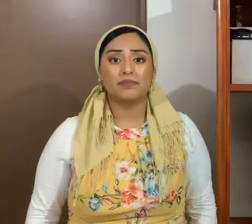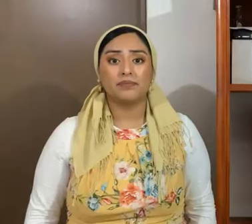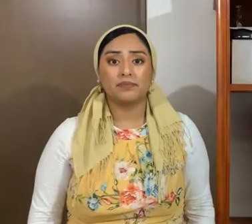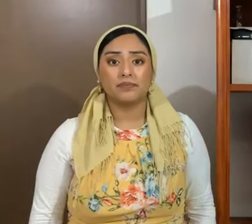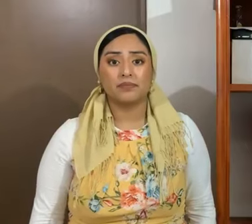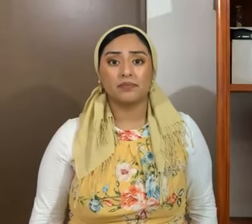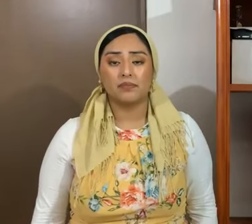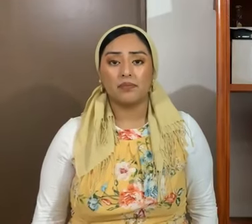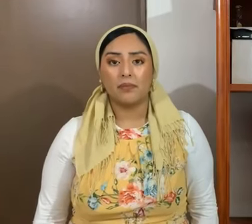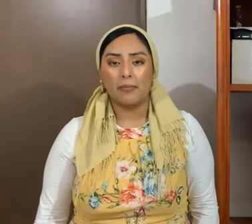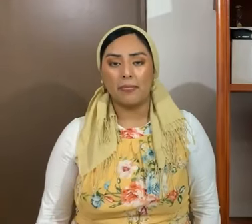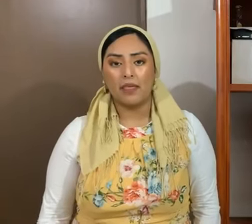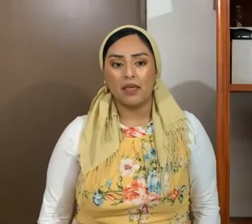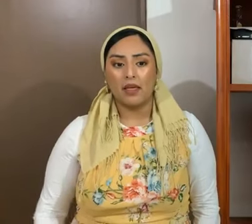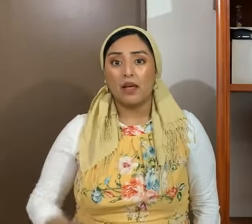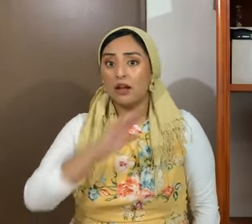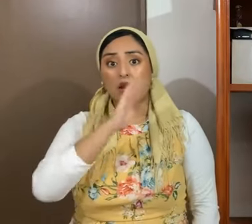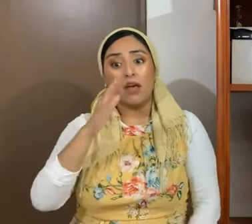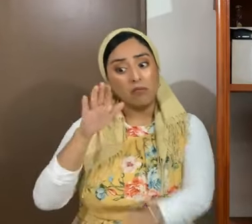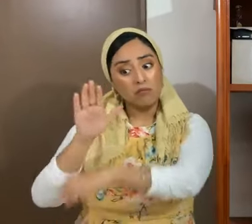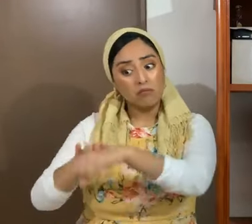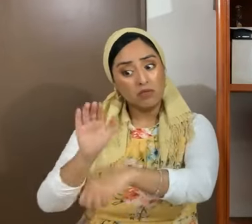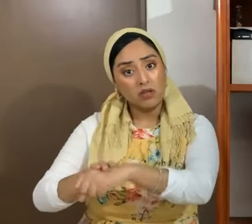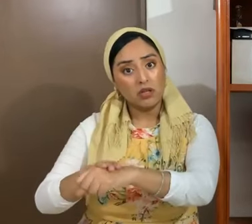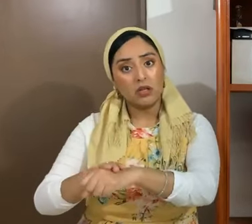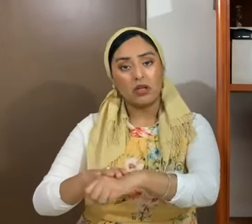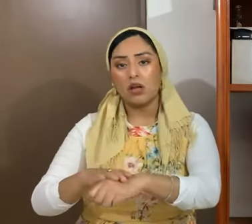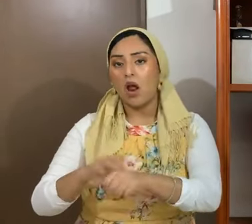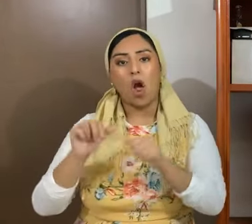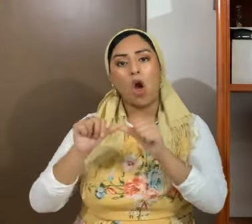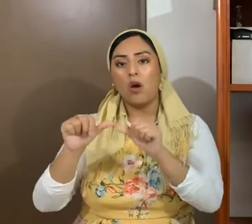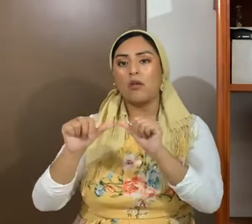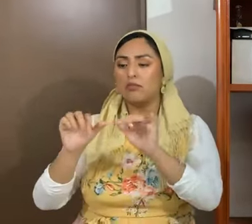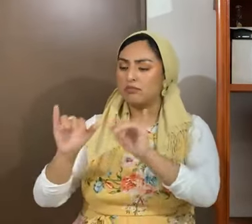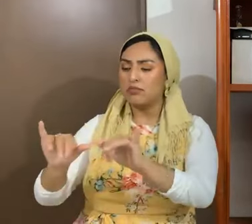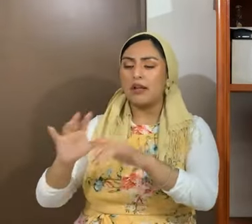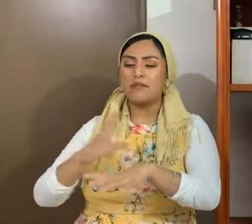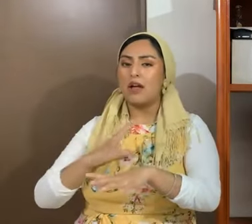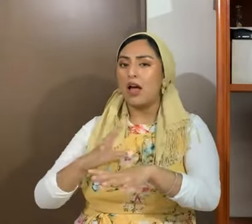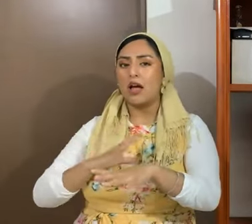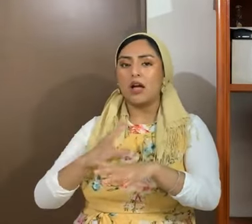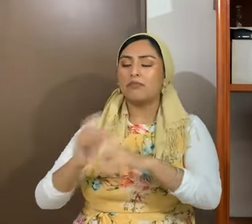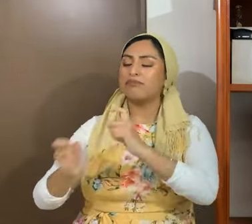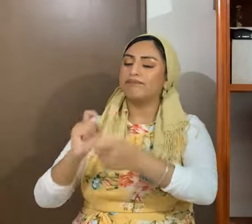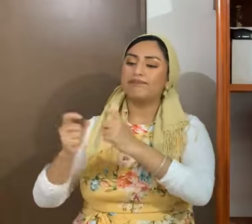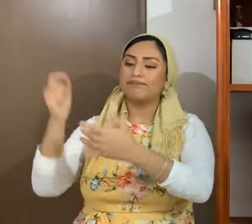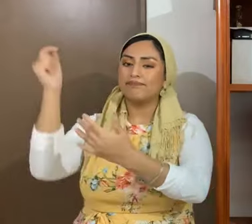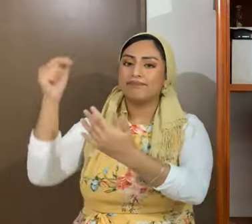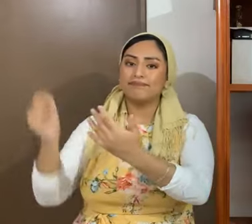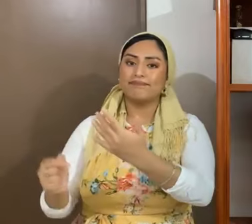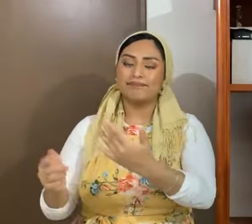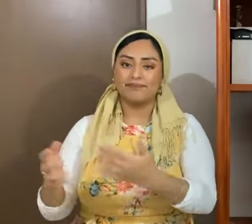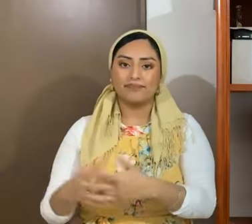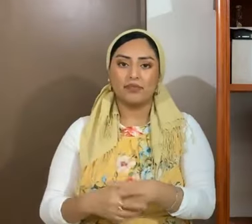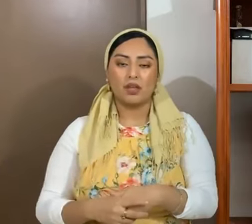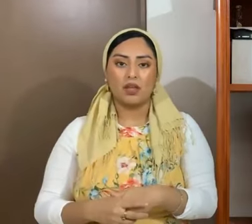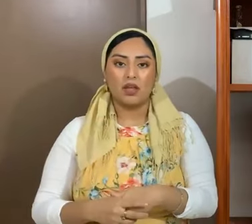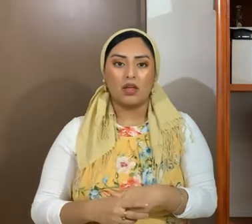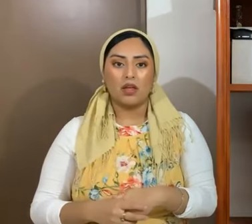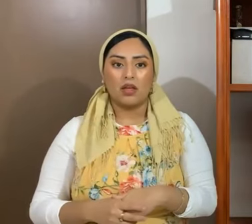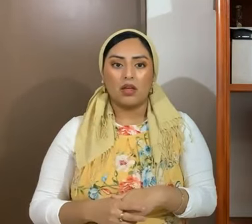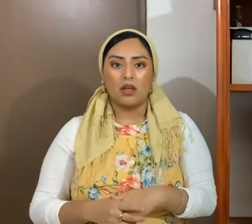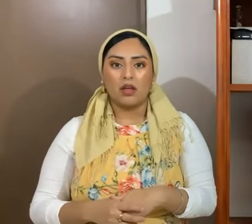nunca lo afligió, él nunca le puso disciplina, lo mantuvo siempre cumpliéndole muchas cosas. Entonces, porque